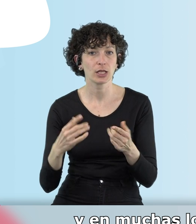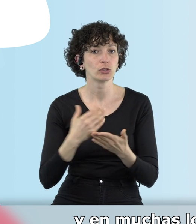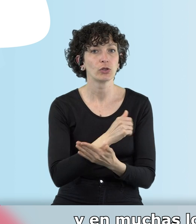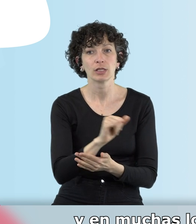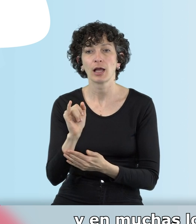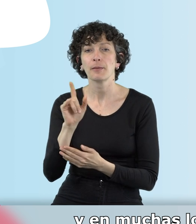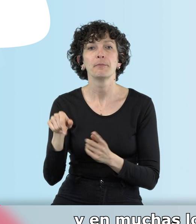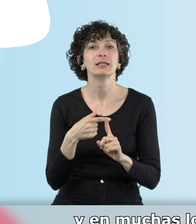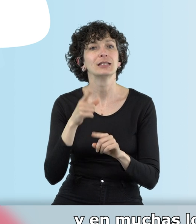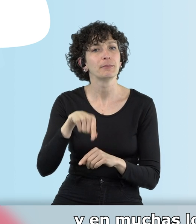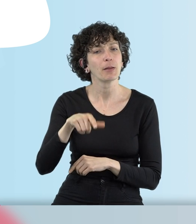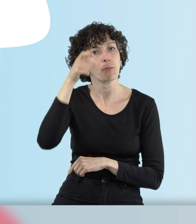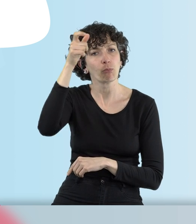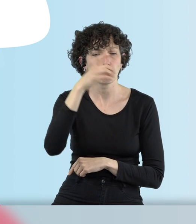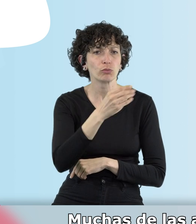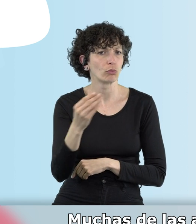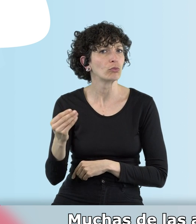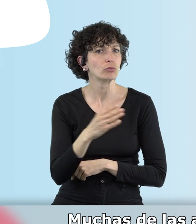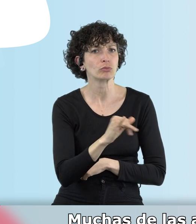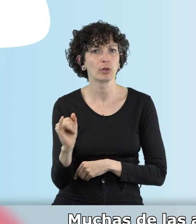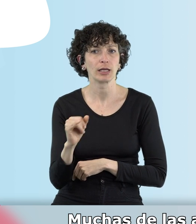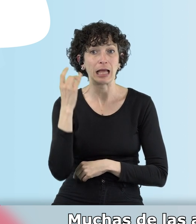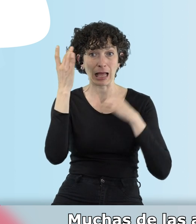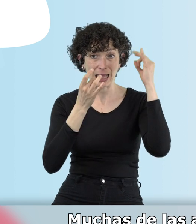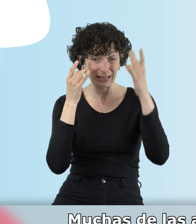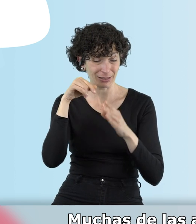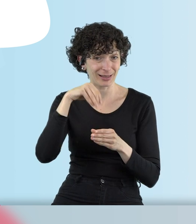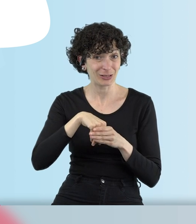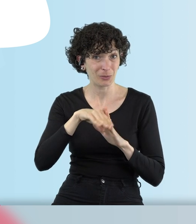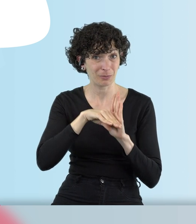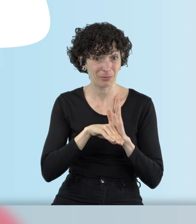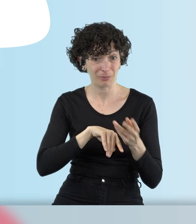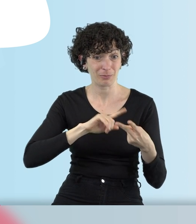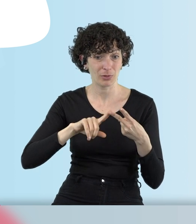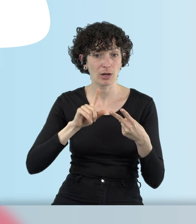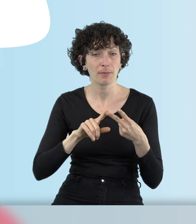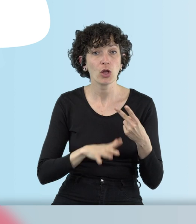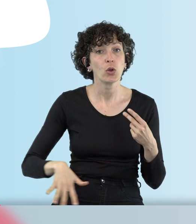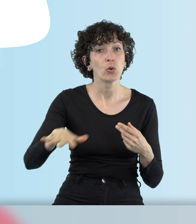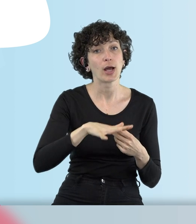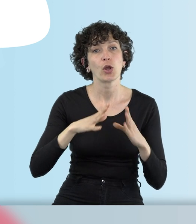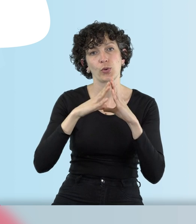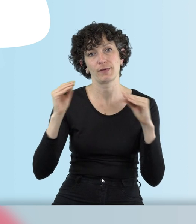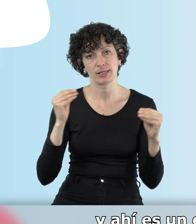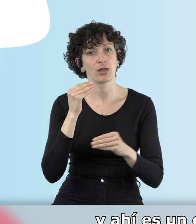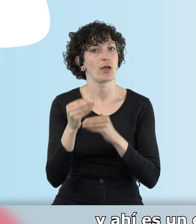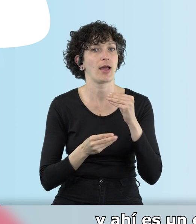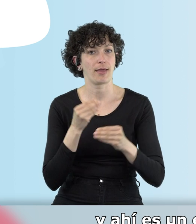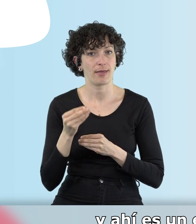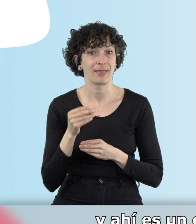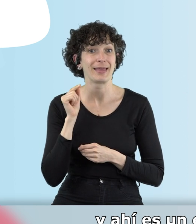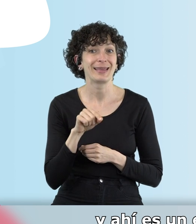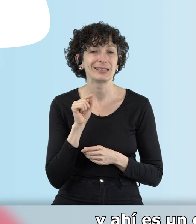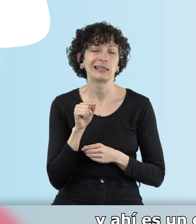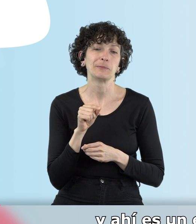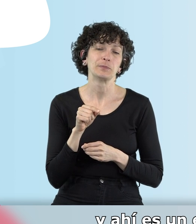y en muchas localidades del entorno rural. Muchas de las actividades de este programa se hacen en espacios universitarios. Y ahí es